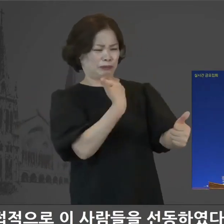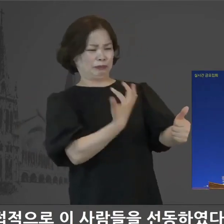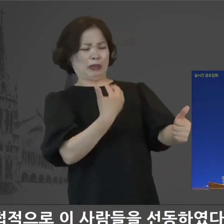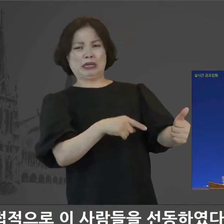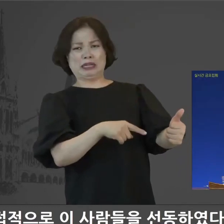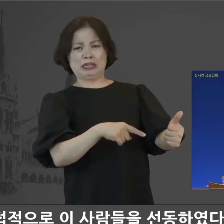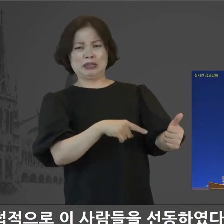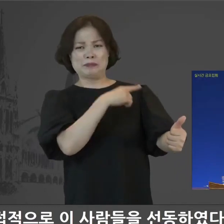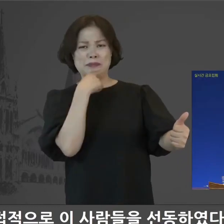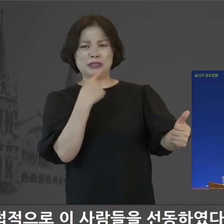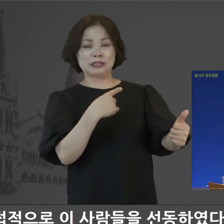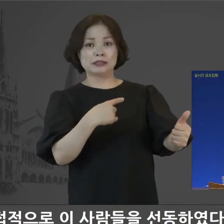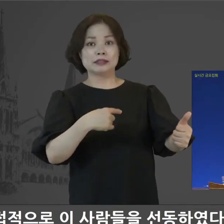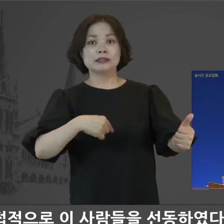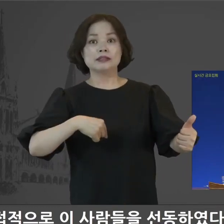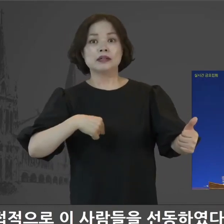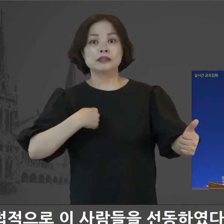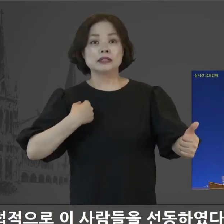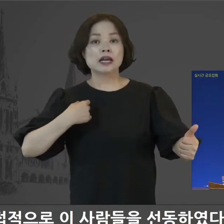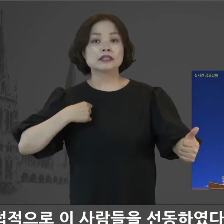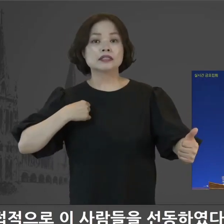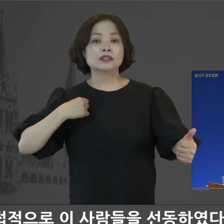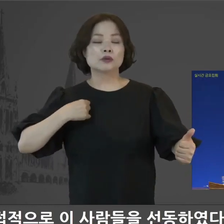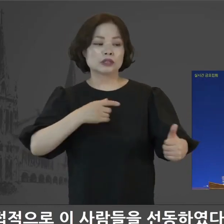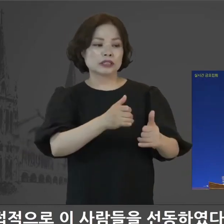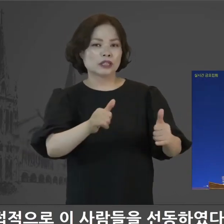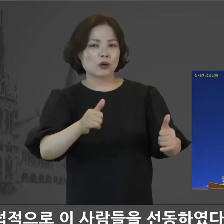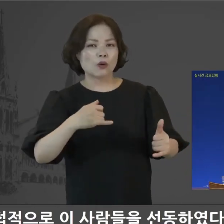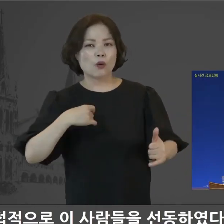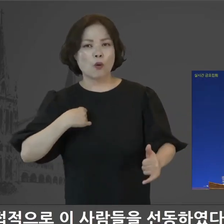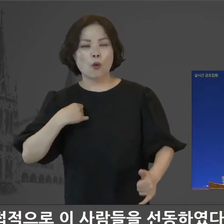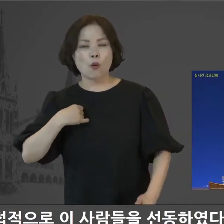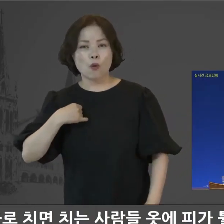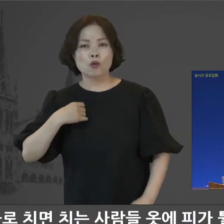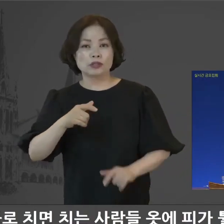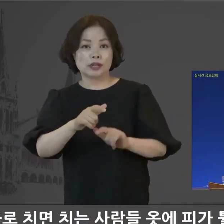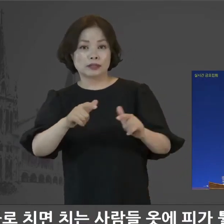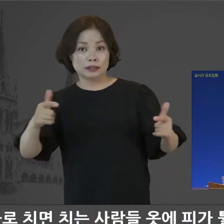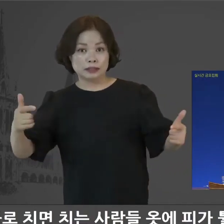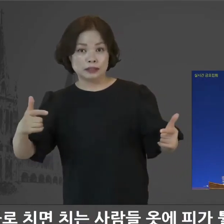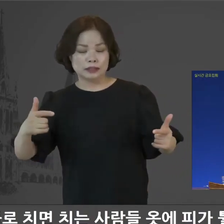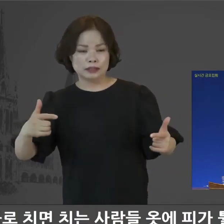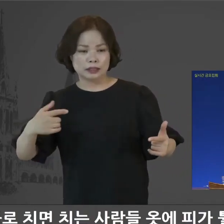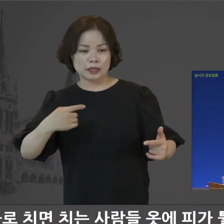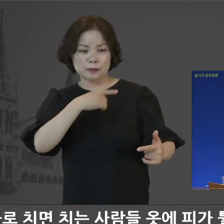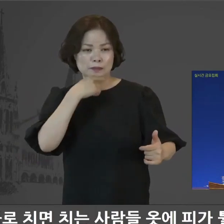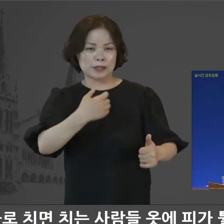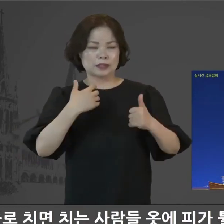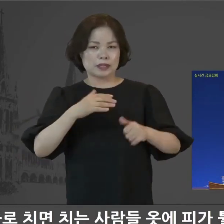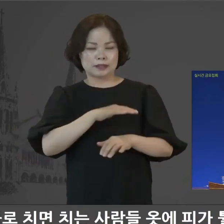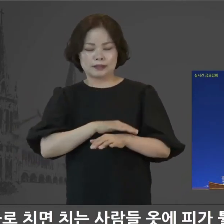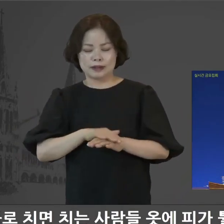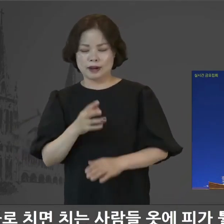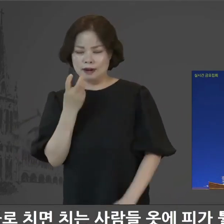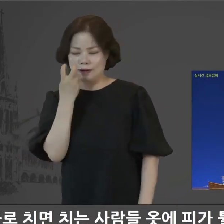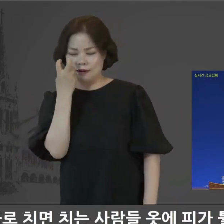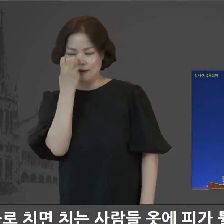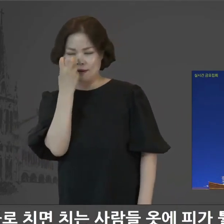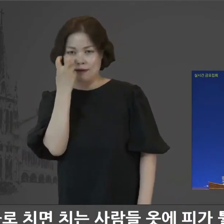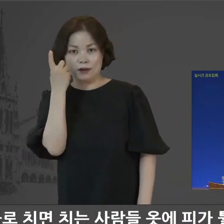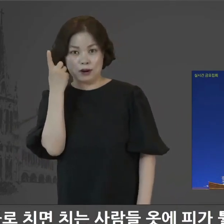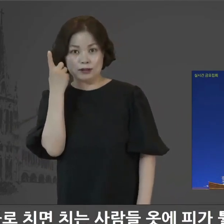있죠. 자기 옷, 이 사람들의 옷, 이것들을 튀지 않게 이렇게 잘 관리해 준